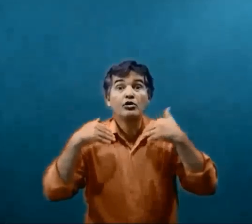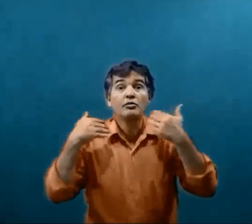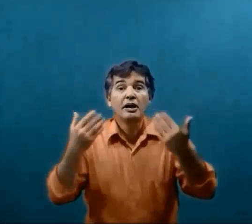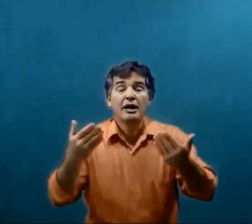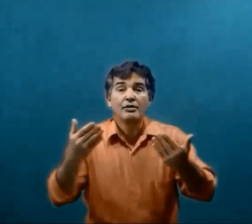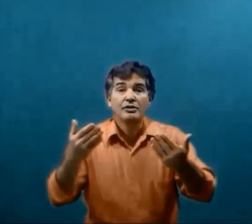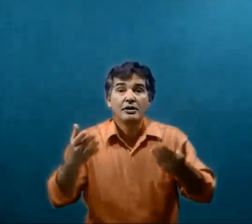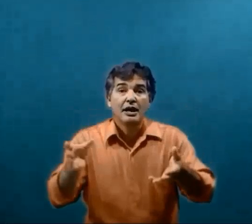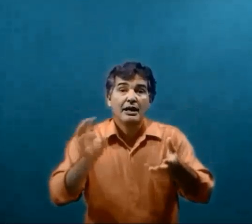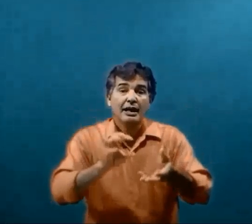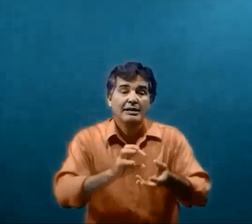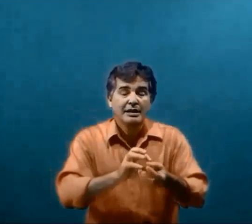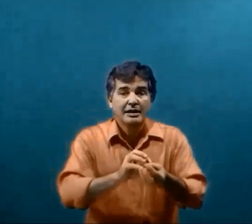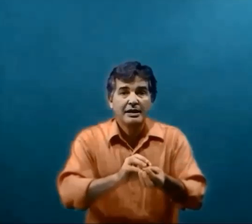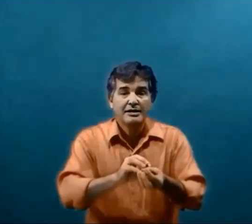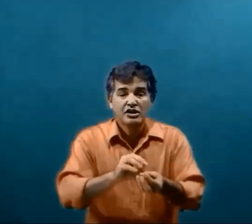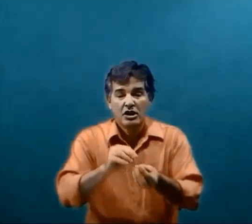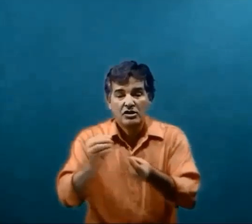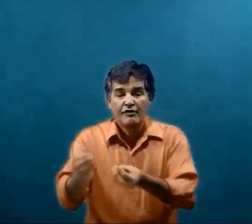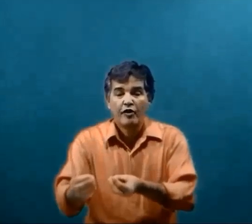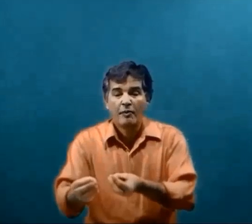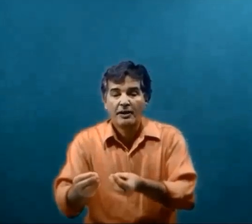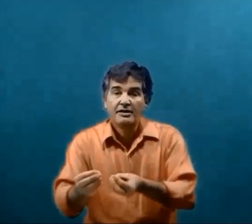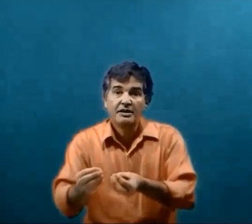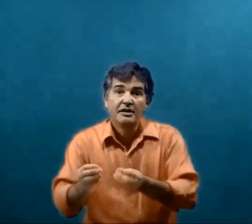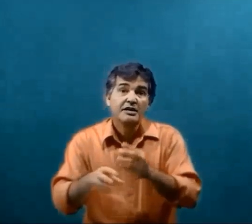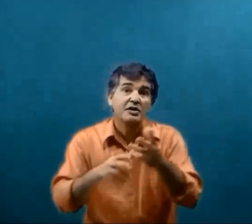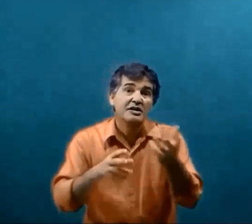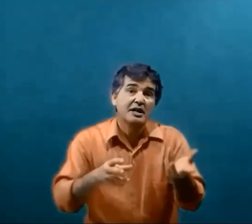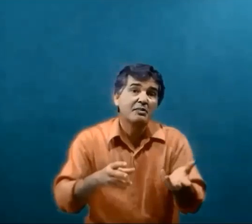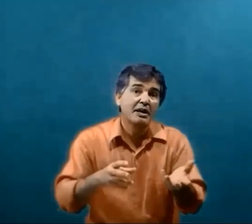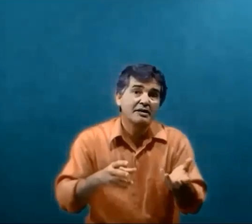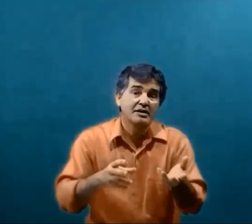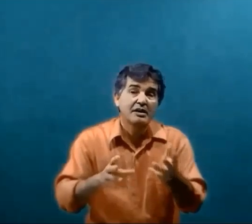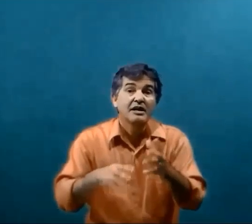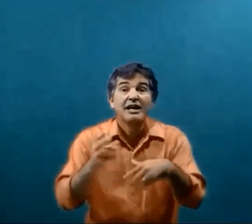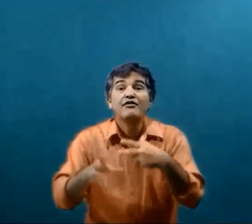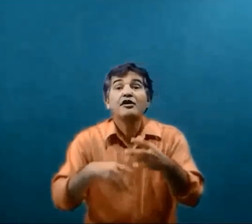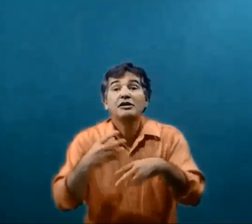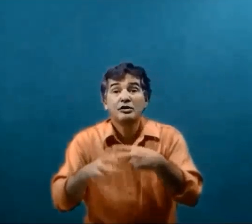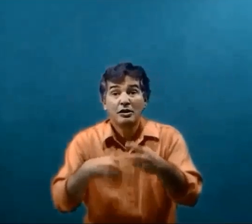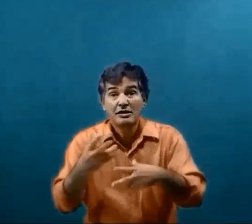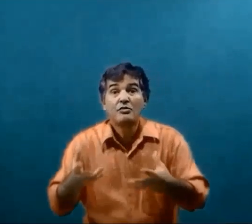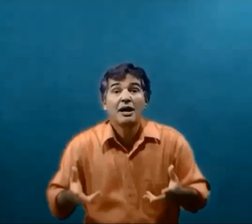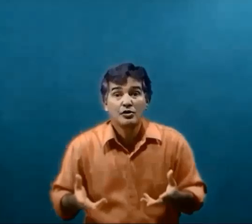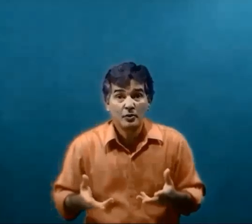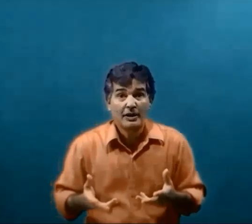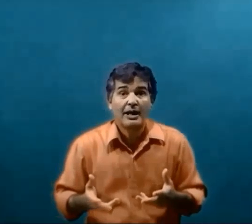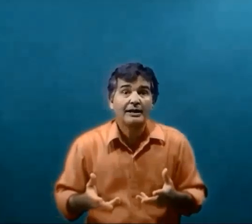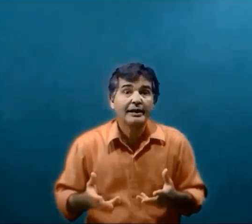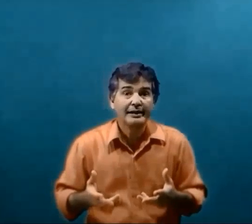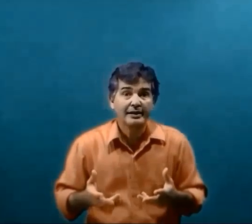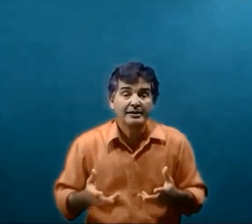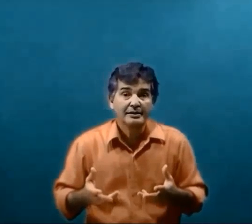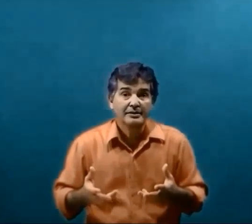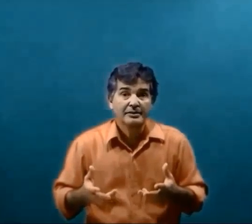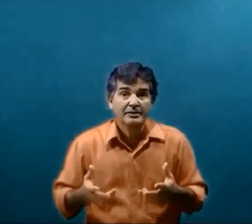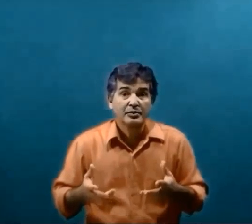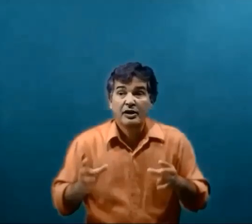muito menos aquelas crianças chifópagas, que são as siamesas. E aí fica uma situação mais complicada ainda. Porque